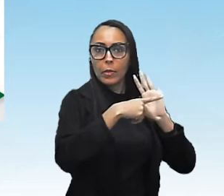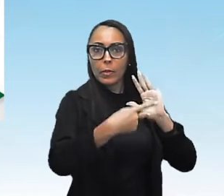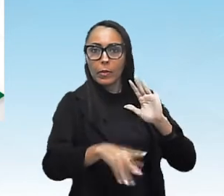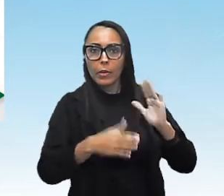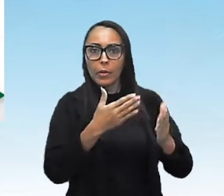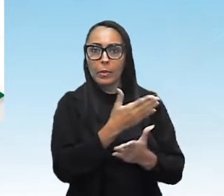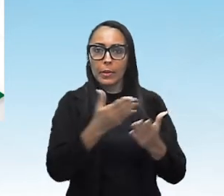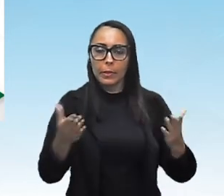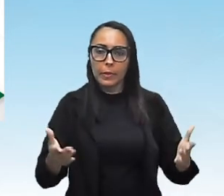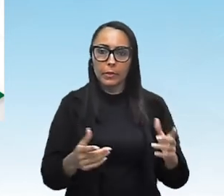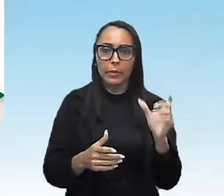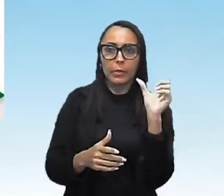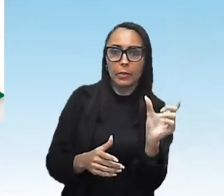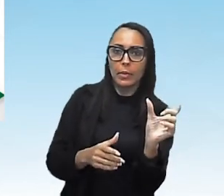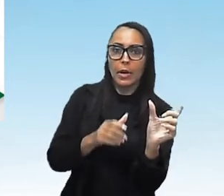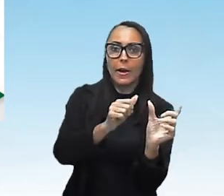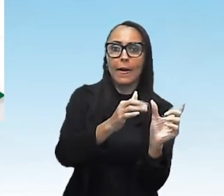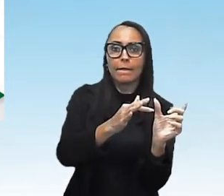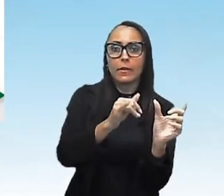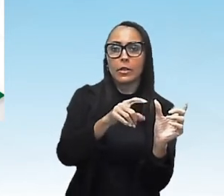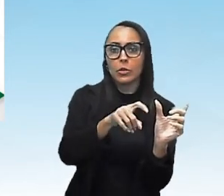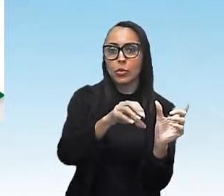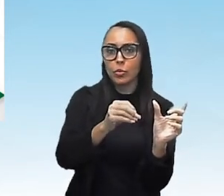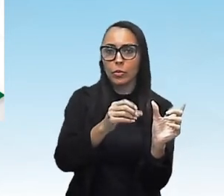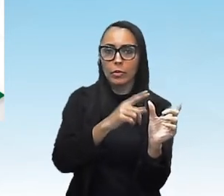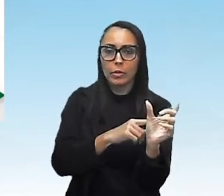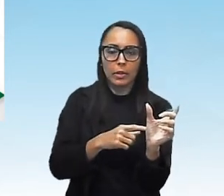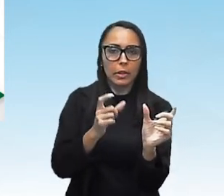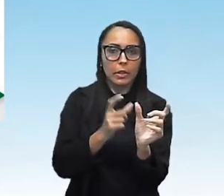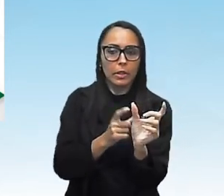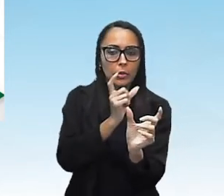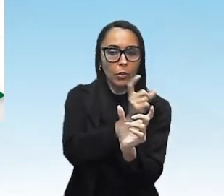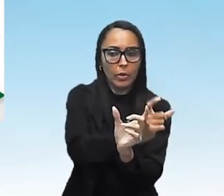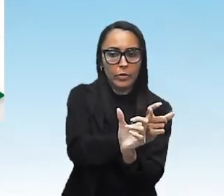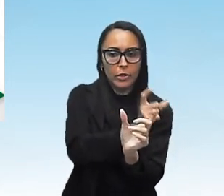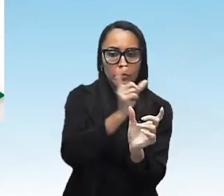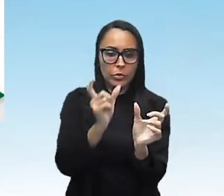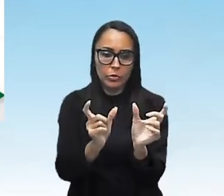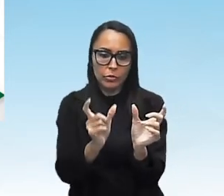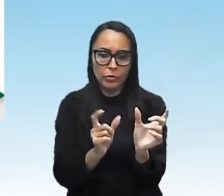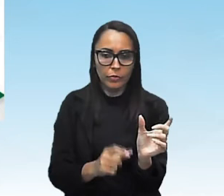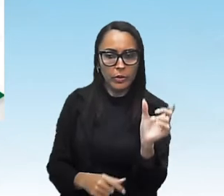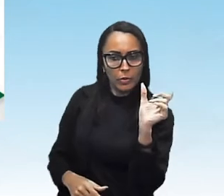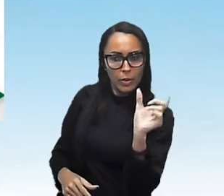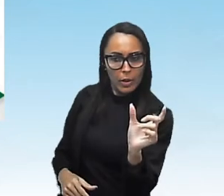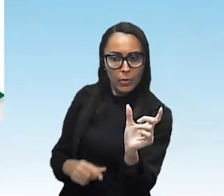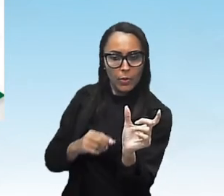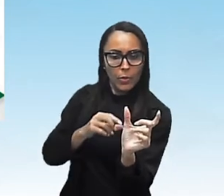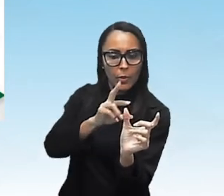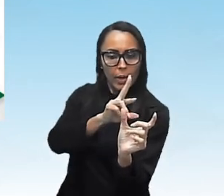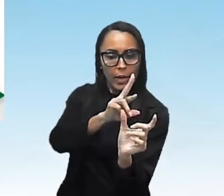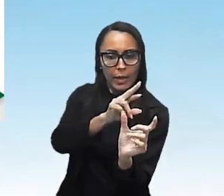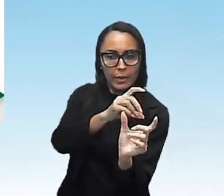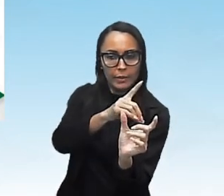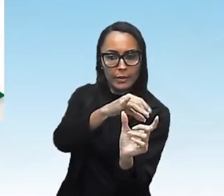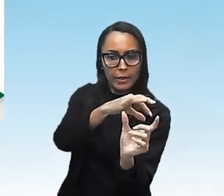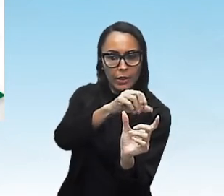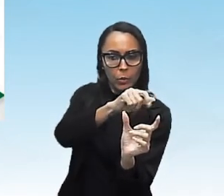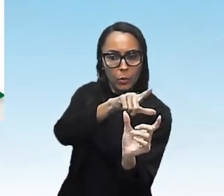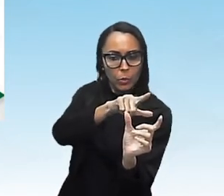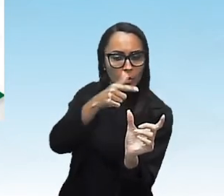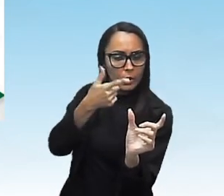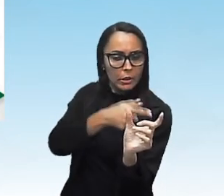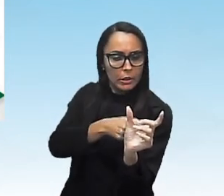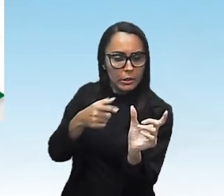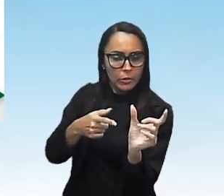afixo. Mas o que é afixo? É o prefixo e o sufixo a um radical, raiz. Esses afixos